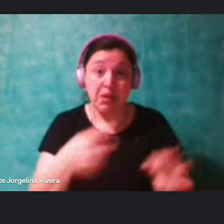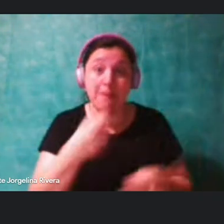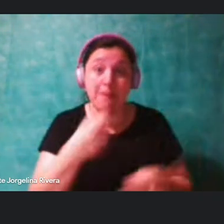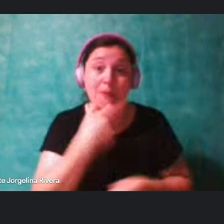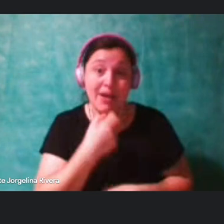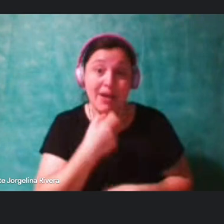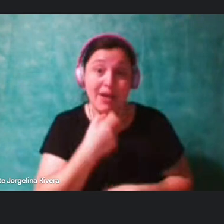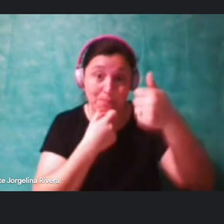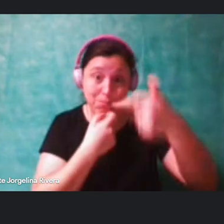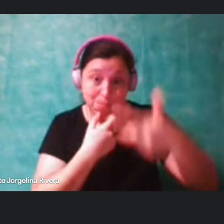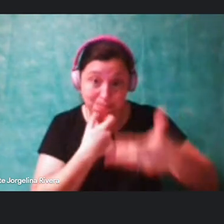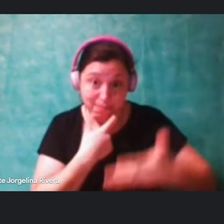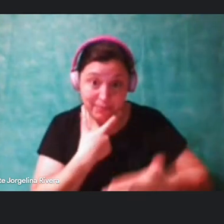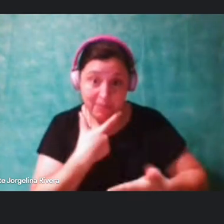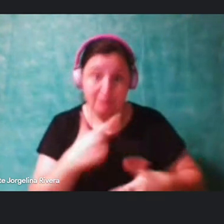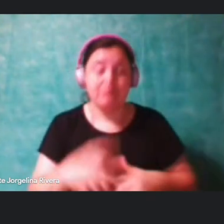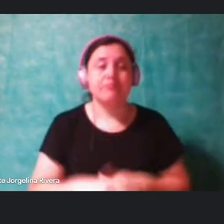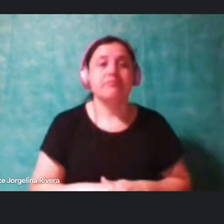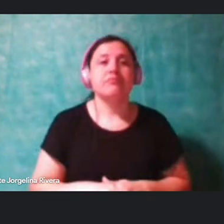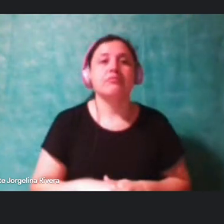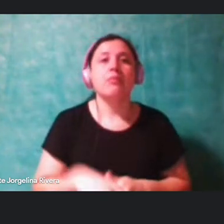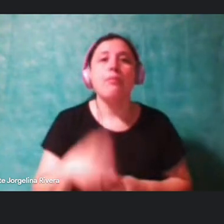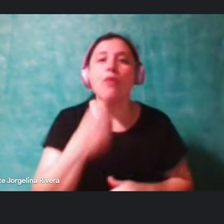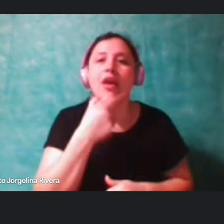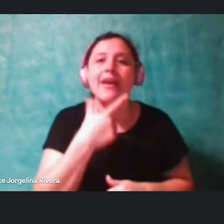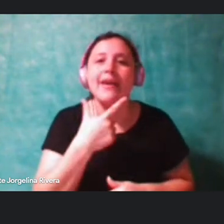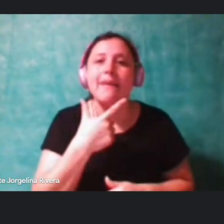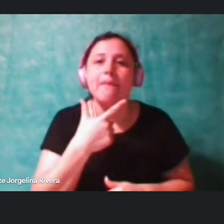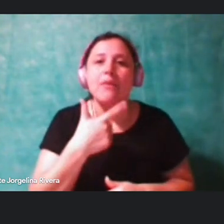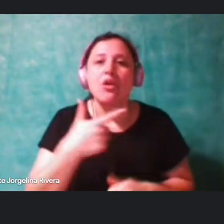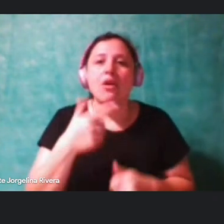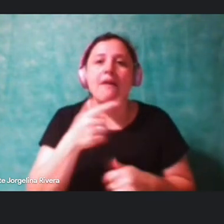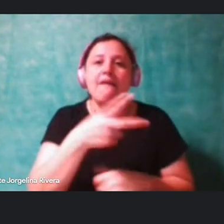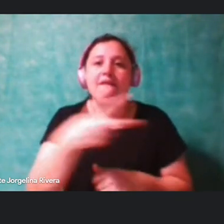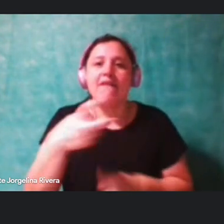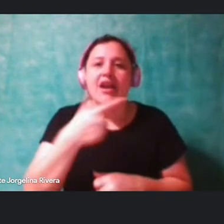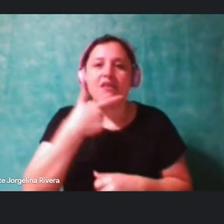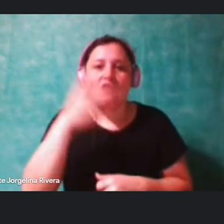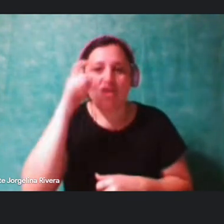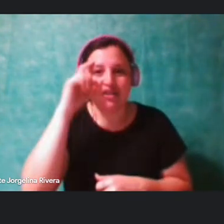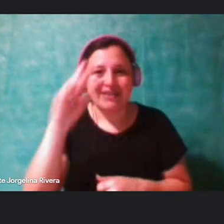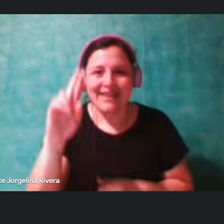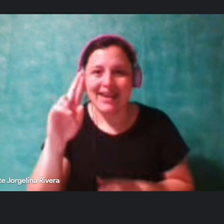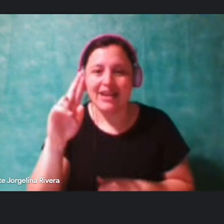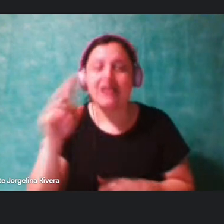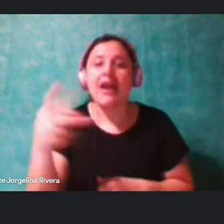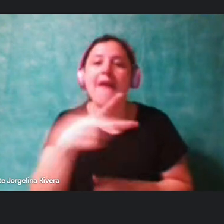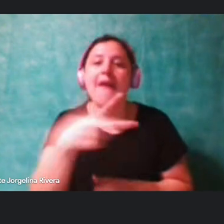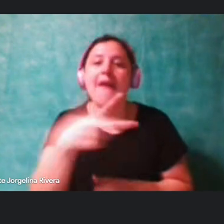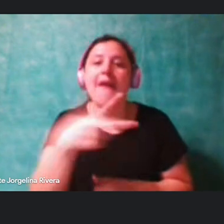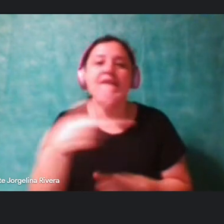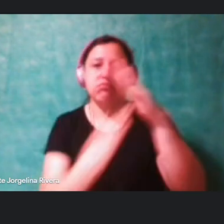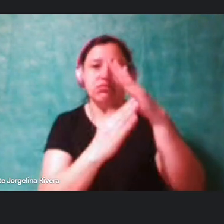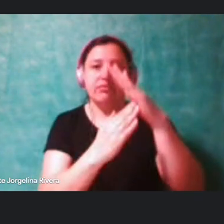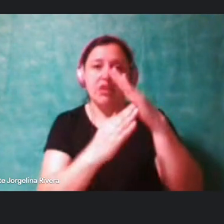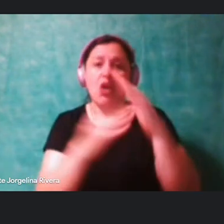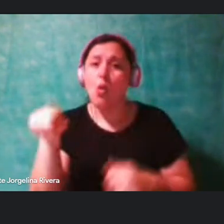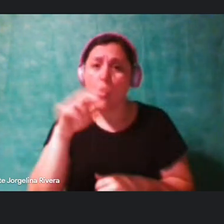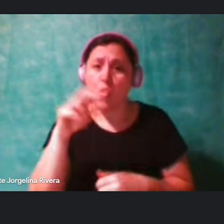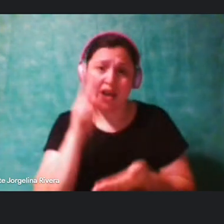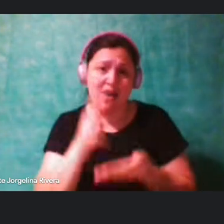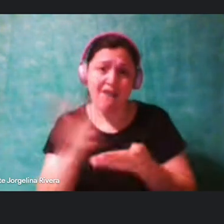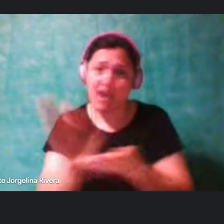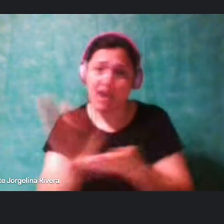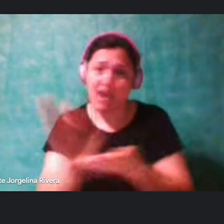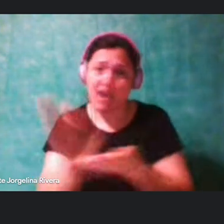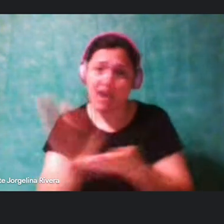está el verbo ser como verbo principal, que este ejemplo están sacados del cuadernillo. Después está como auxiliar,